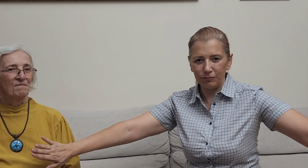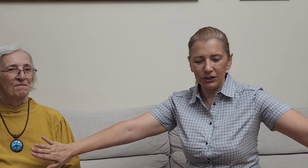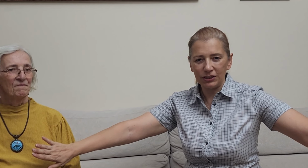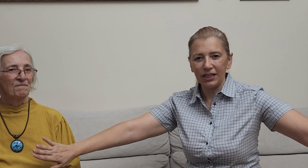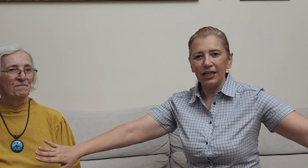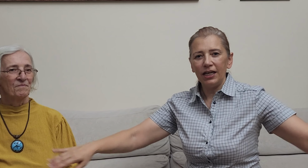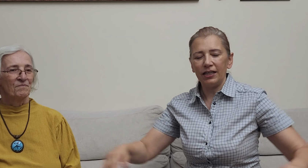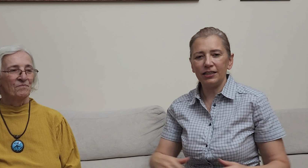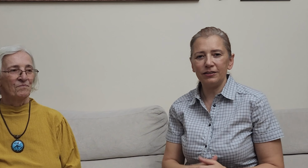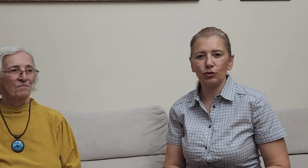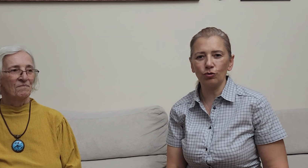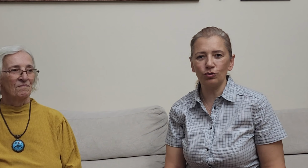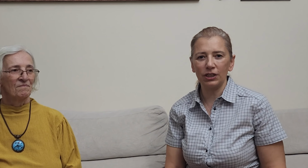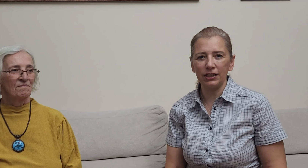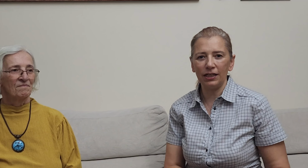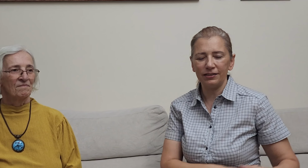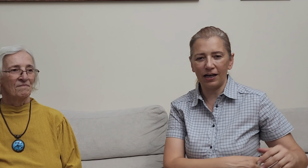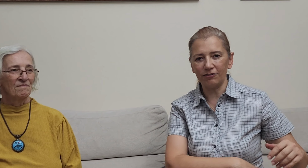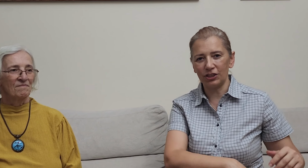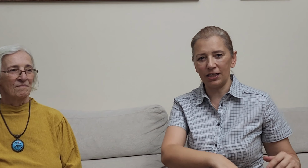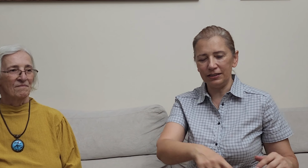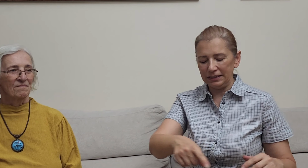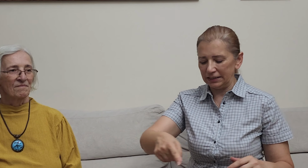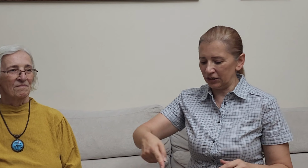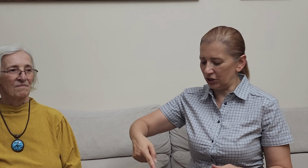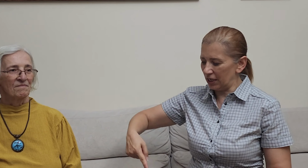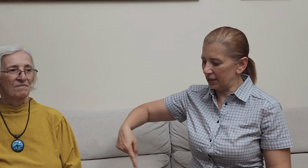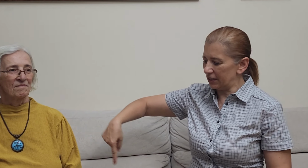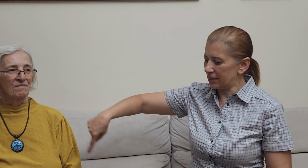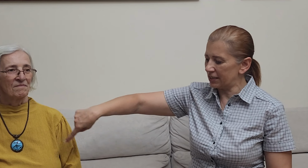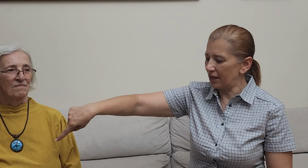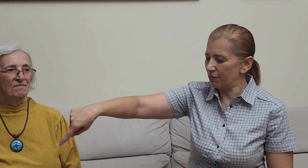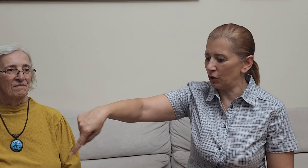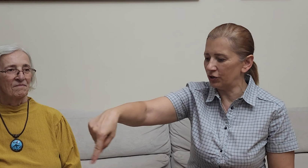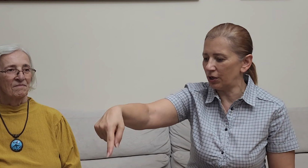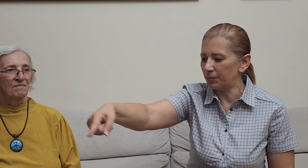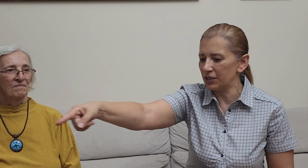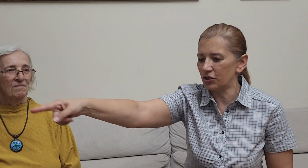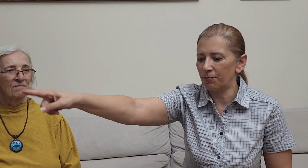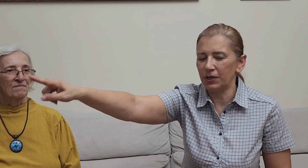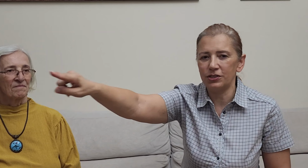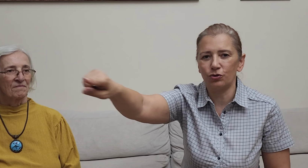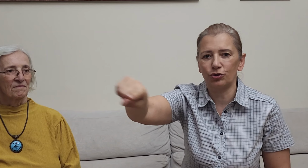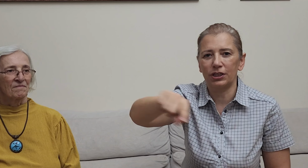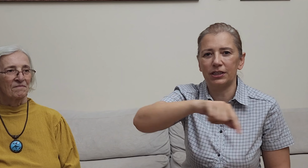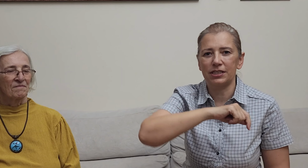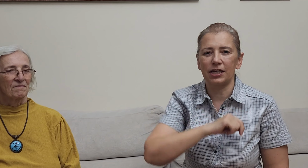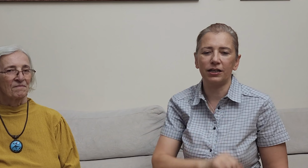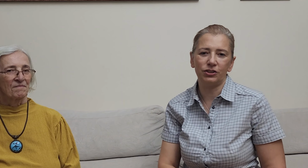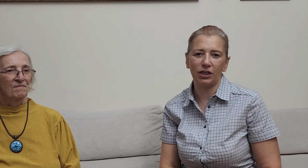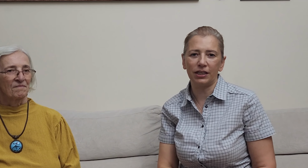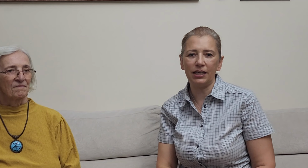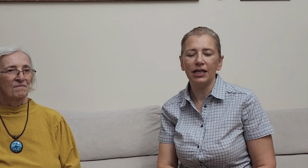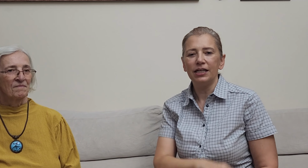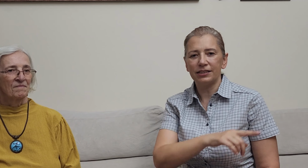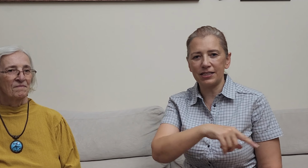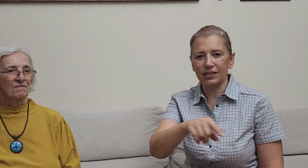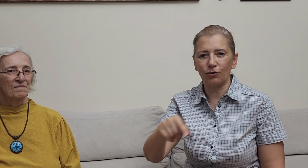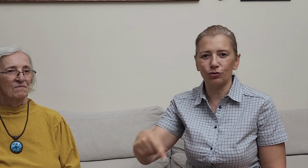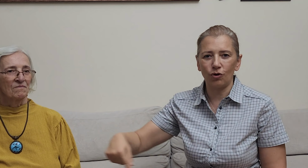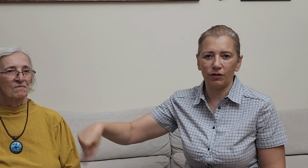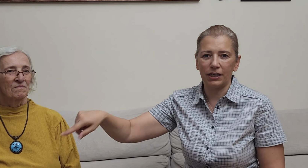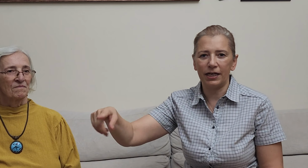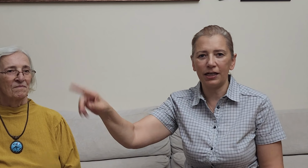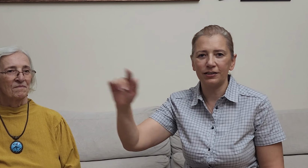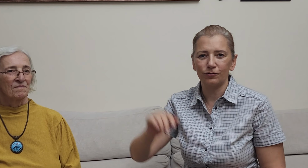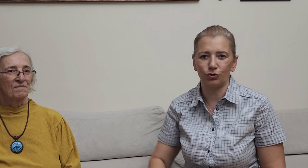ele vermiş. Sonunda da tavşan kişilerin arasından böyle çapraz çapraz çocukların arasından kaçarken tazı